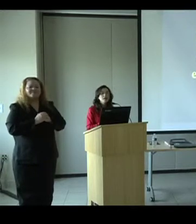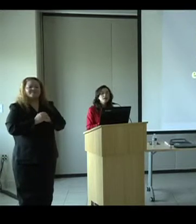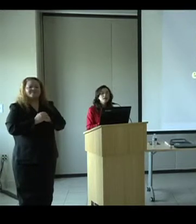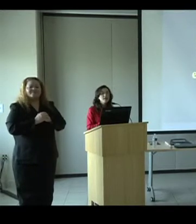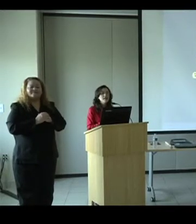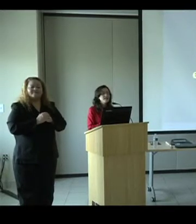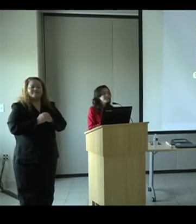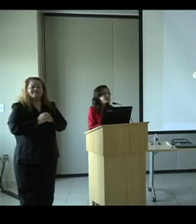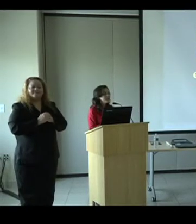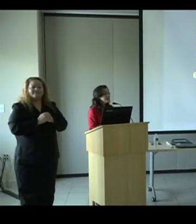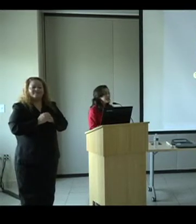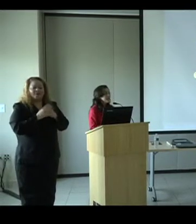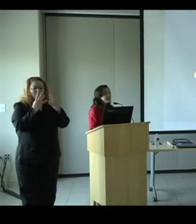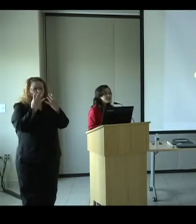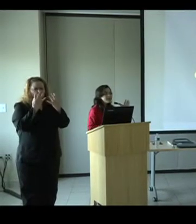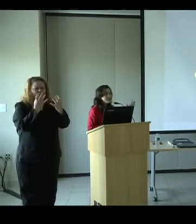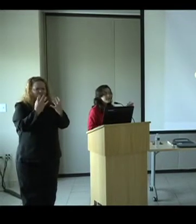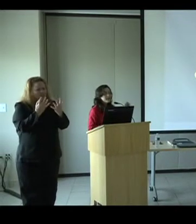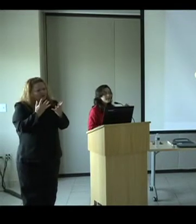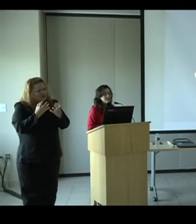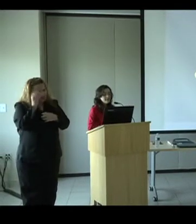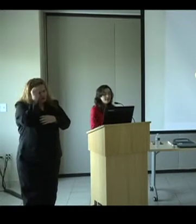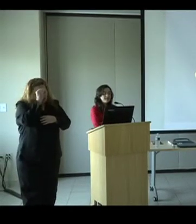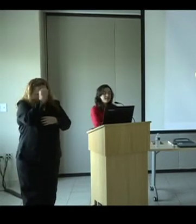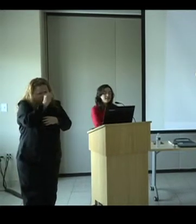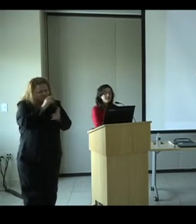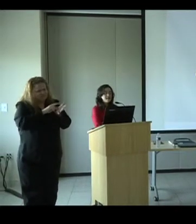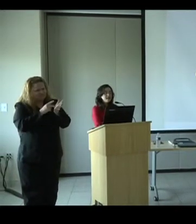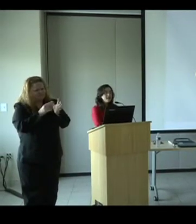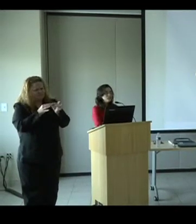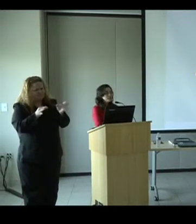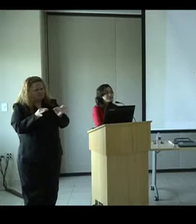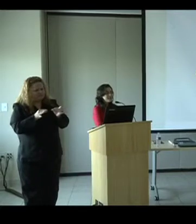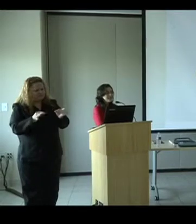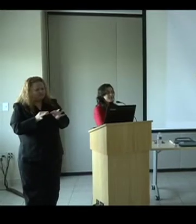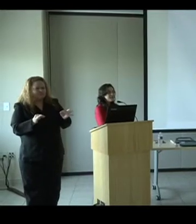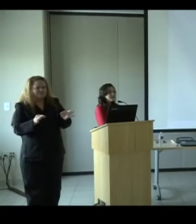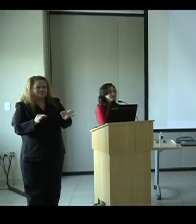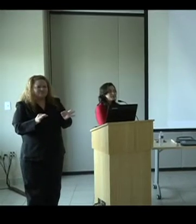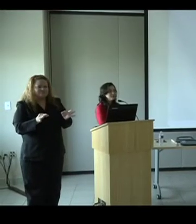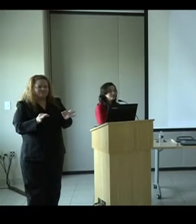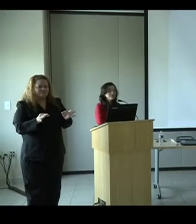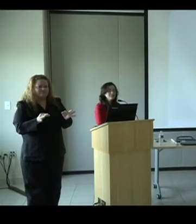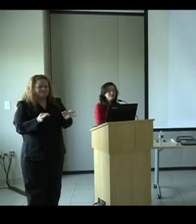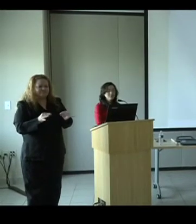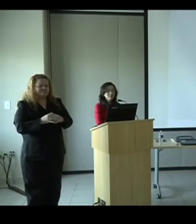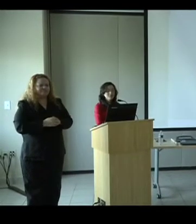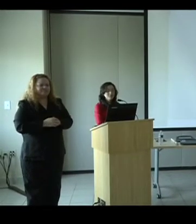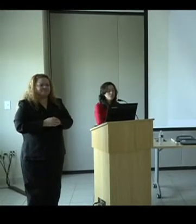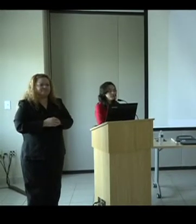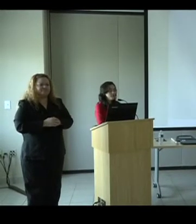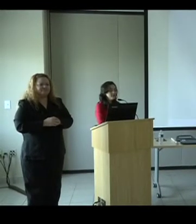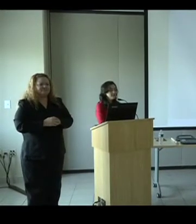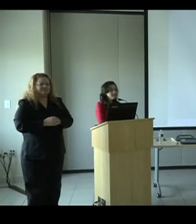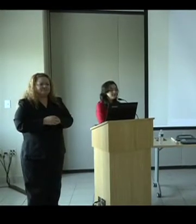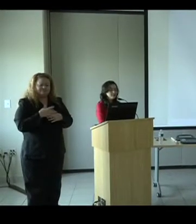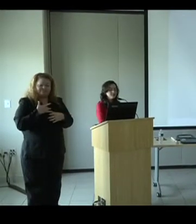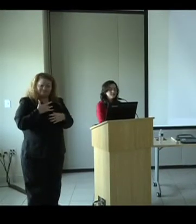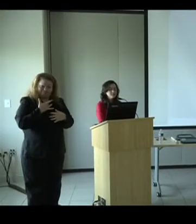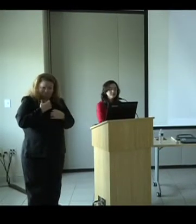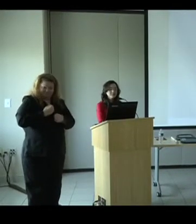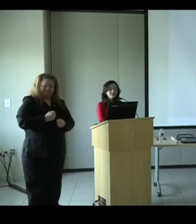interpretar lo que quiera decir qué le parece que esta frase nos quiere enseñar con